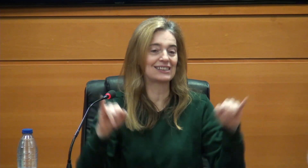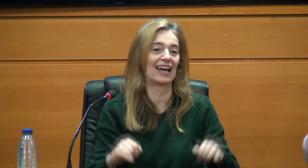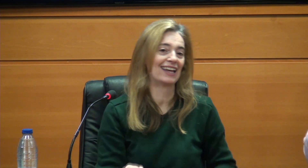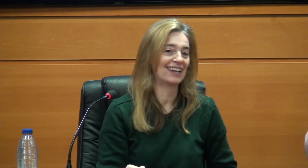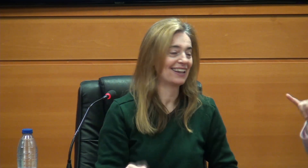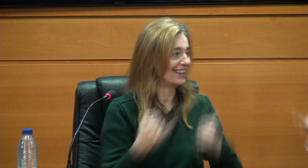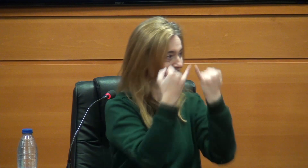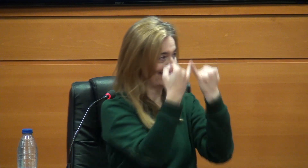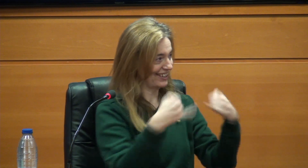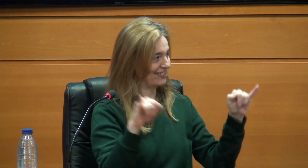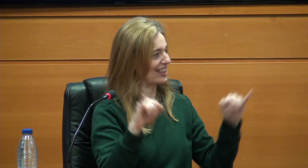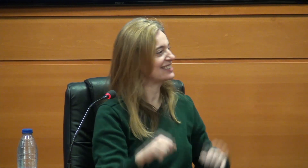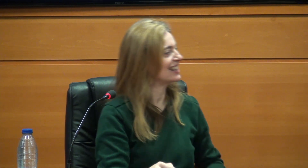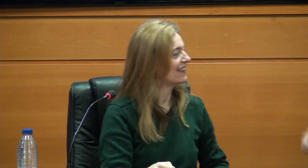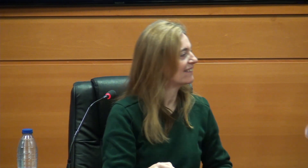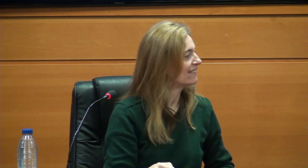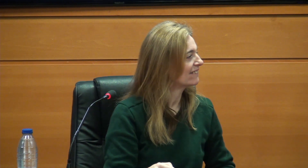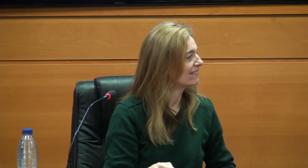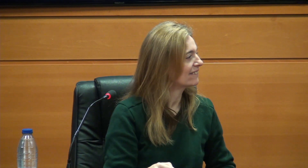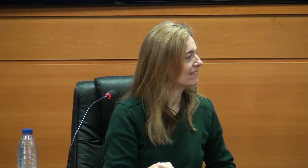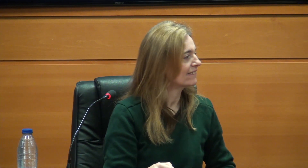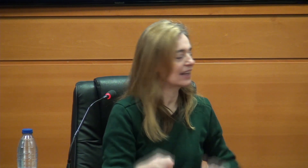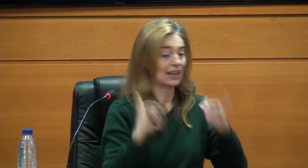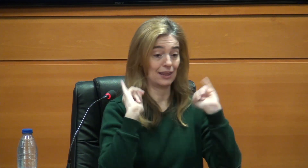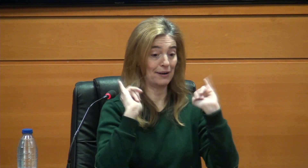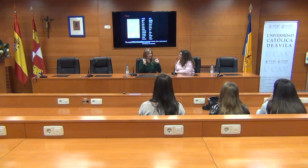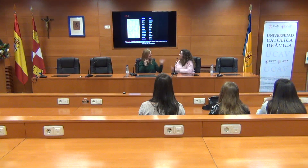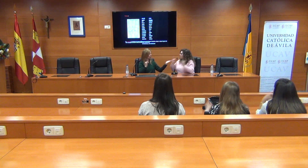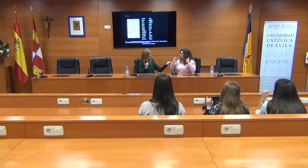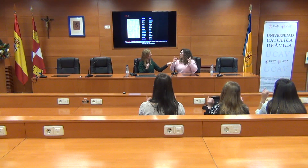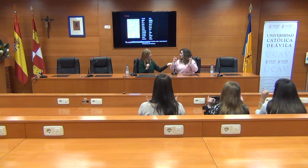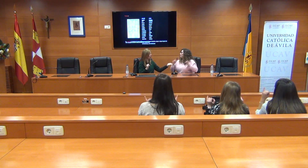fiesta y el verbo divertir divertido